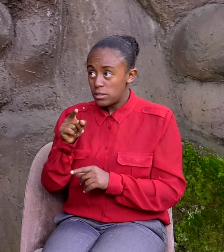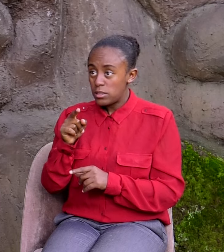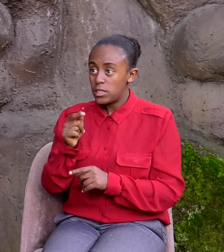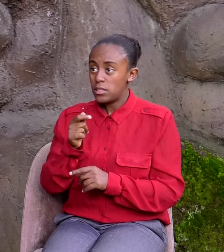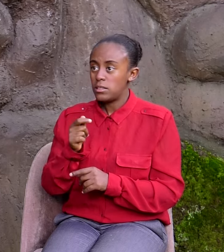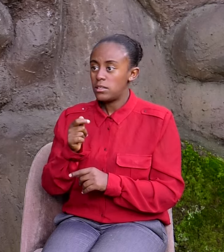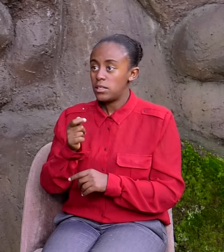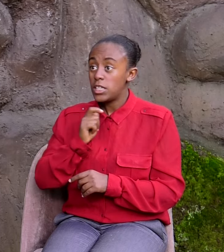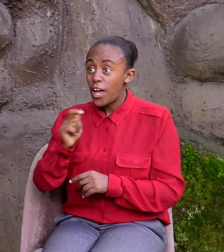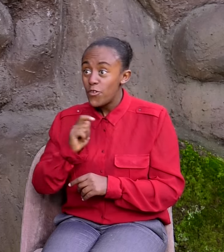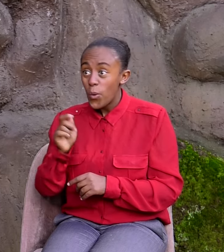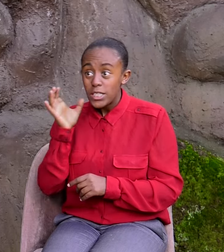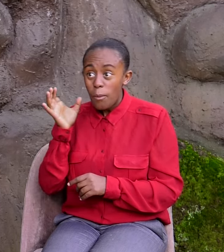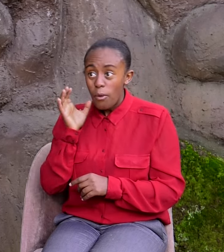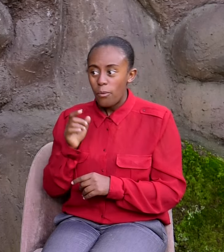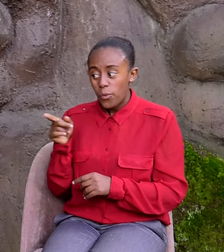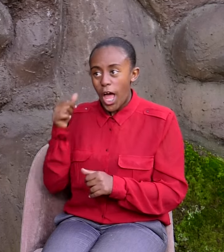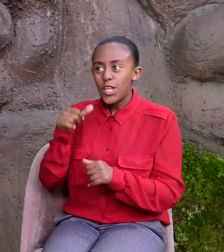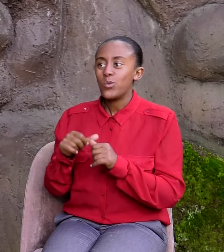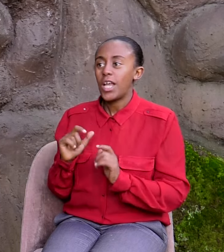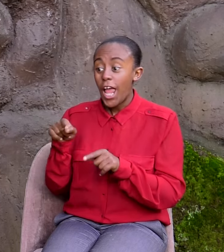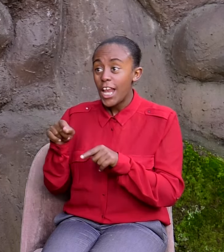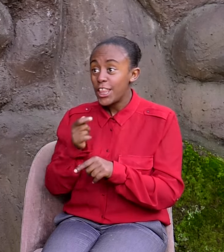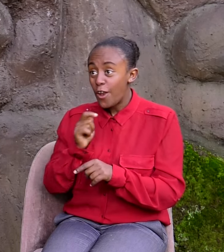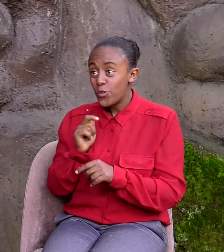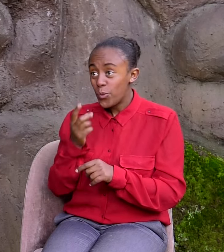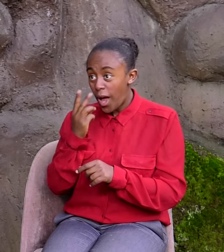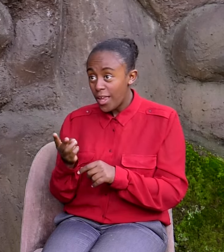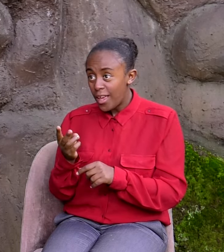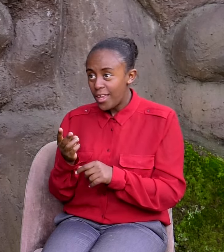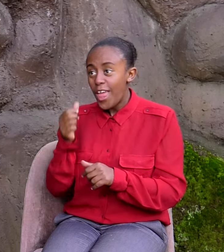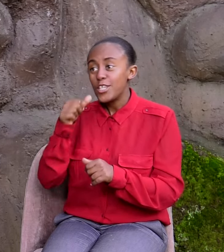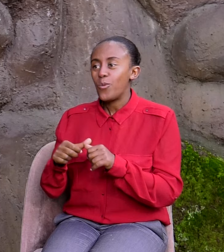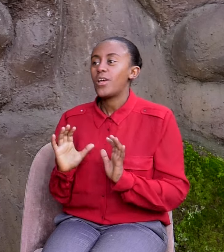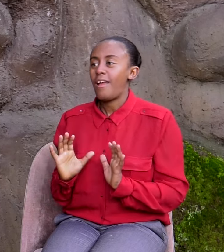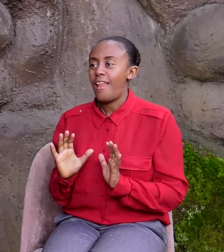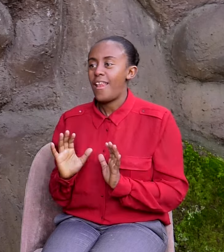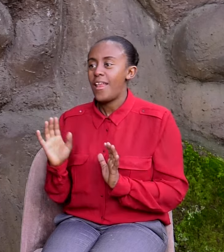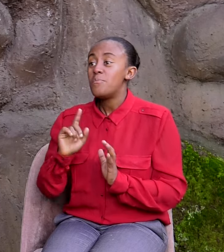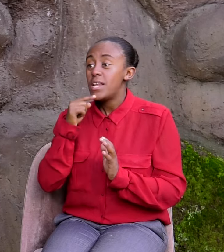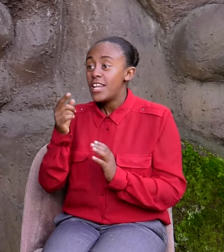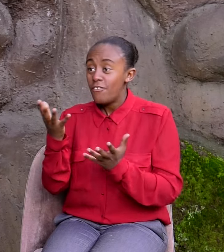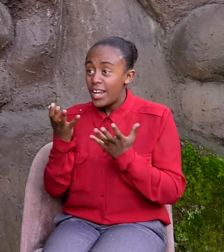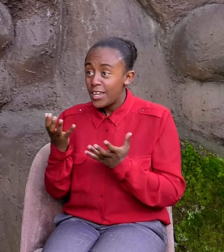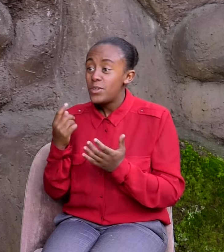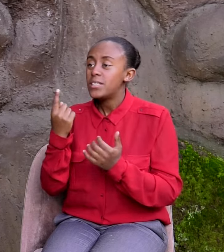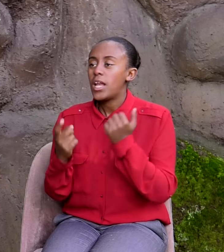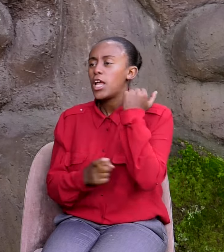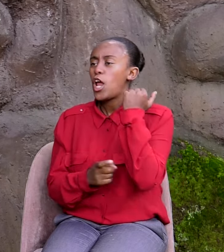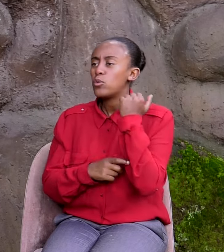ኢንተርቪው ከሰማው ያስታውሰኛል ብዬ አስባለሁ። እና ምን ልልክ ፈልጌ ነው፣ እንዲህ አይነት ተግዳሮቶችም